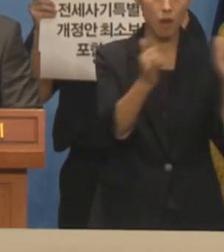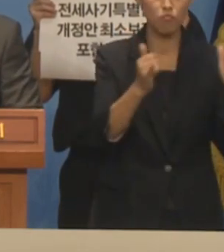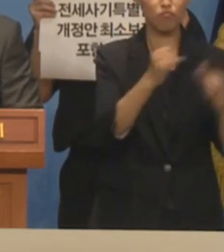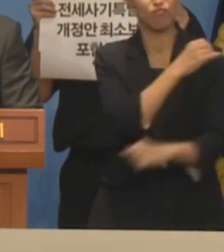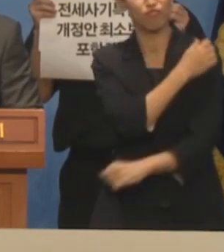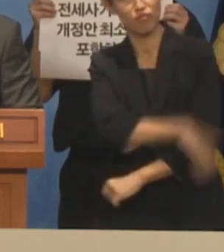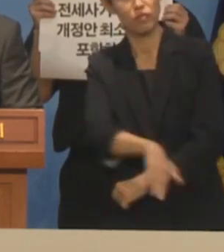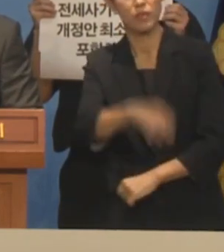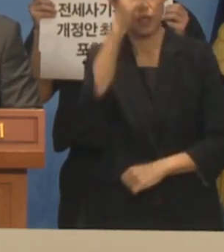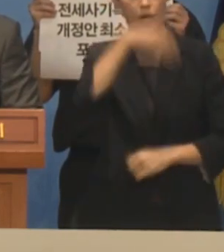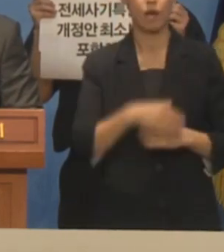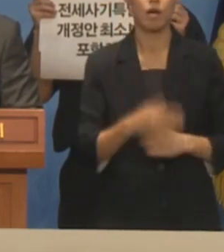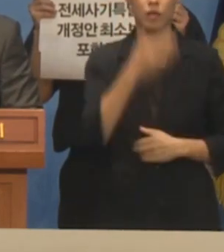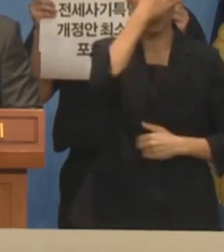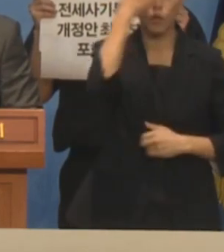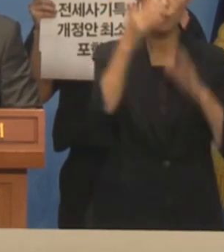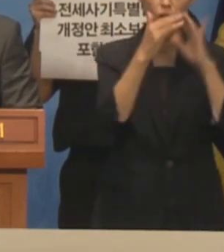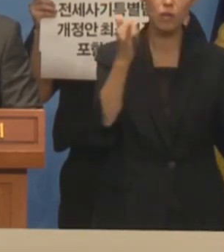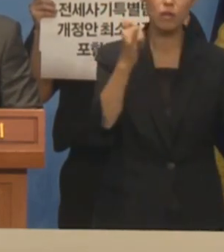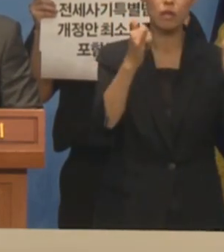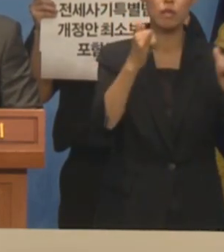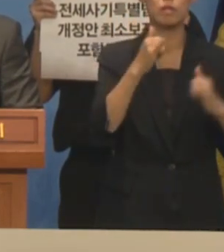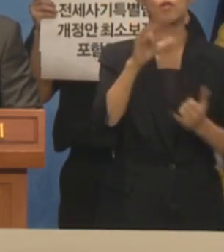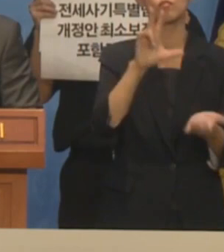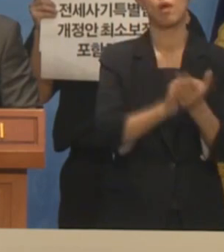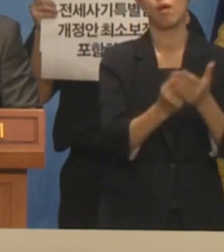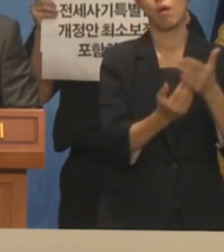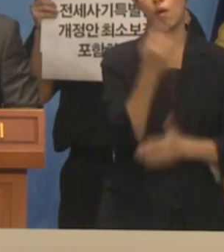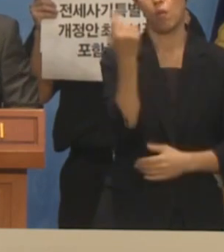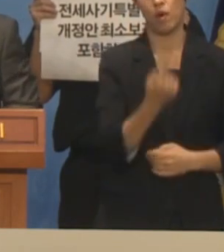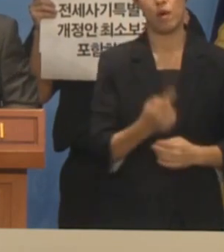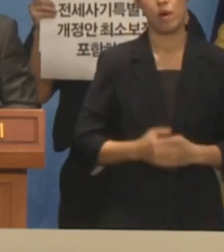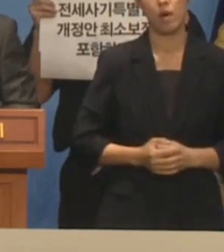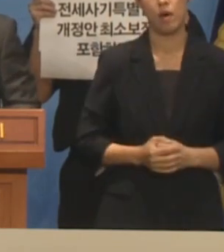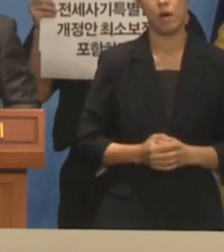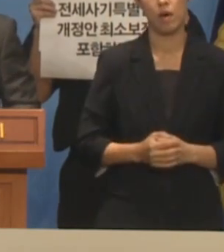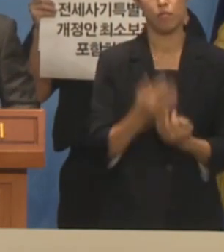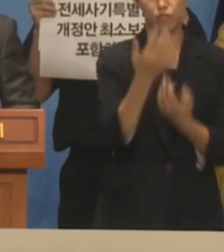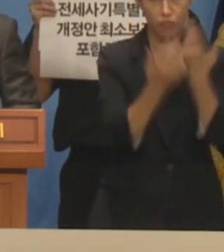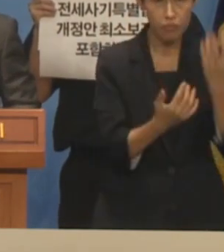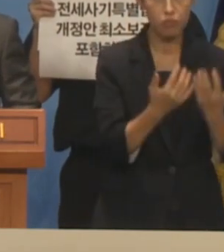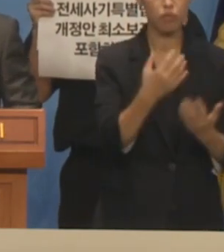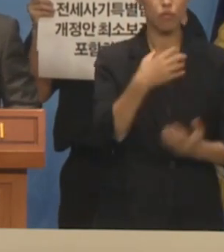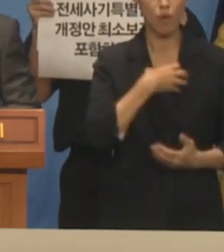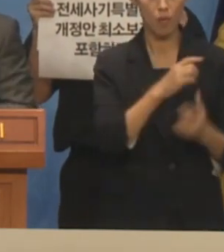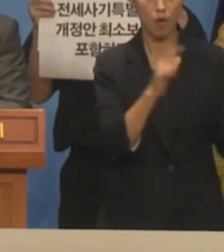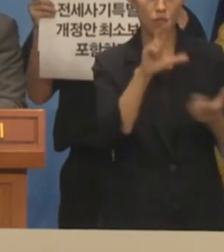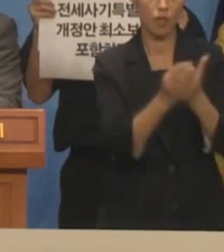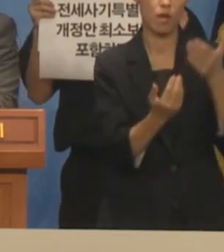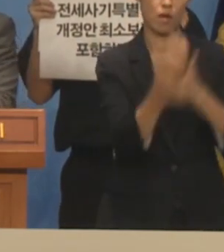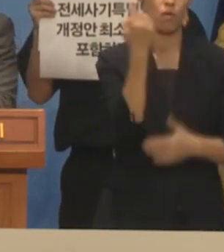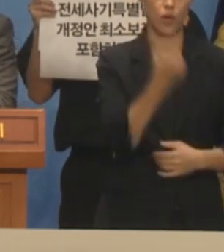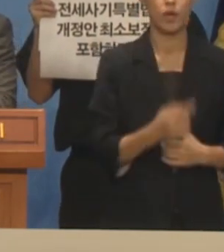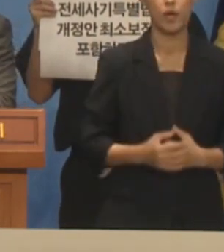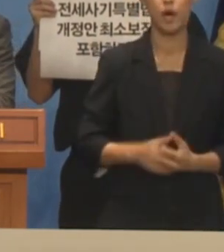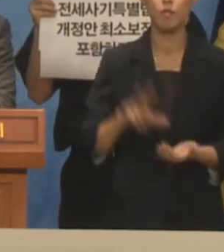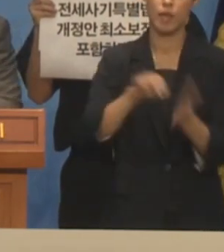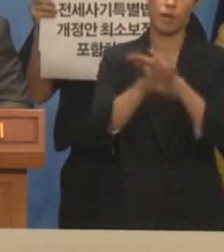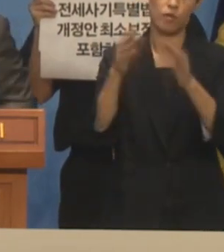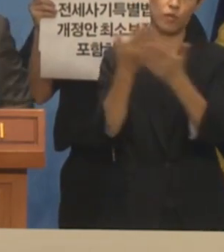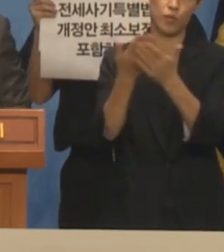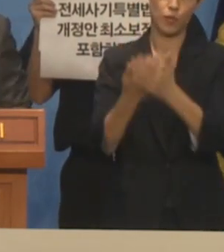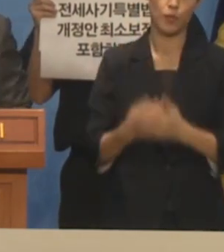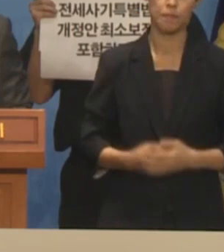세입자들이 안전에 문제가 발생할 수밖에 없습니다. 그래서 이에 대한 대책을 마련해 주시기 바라고, 마지막으로 이